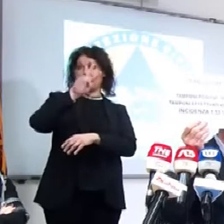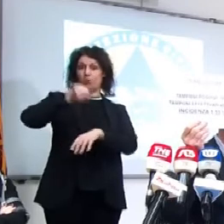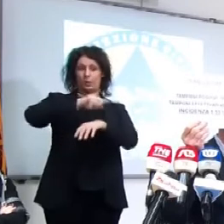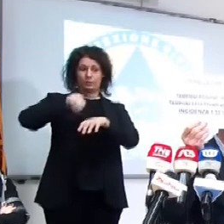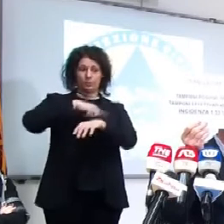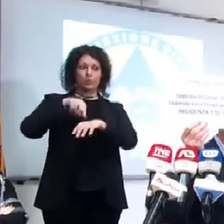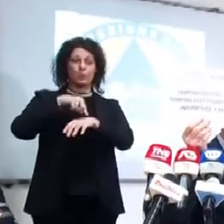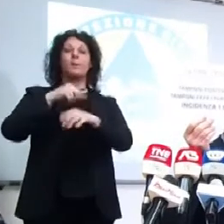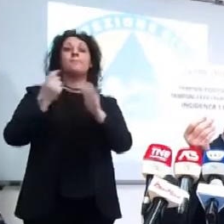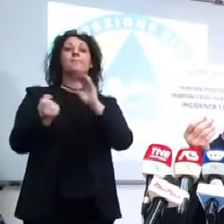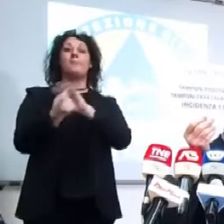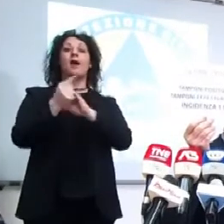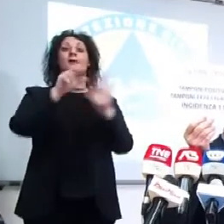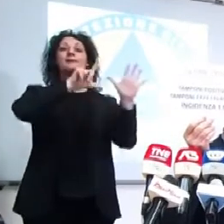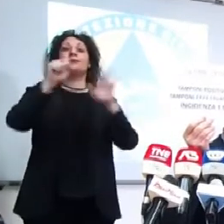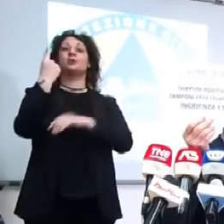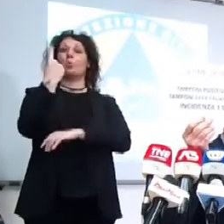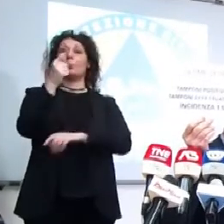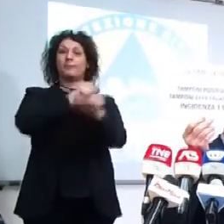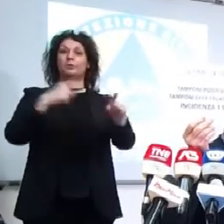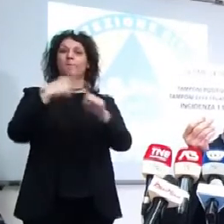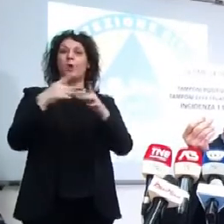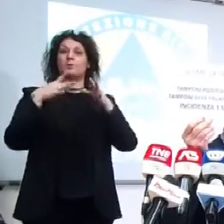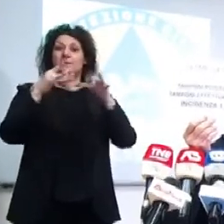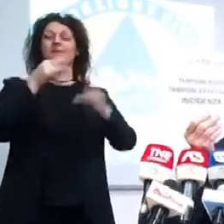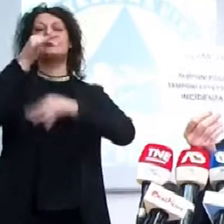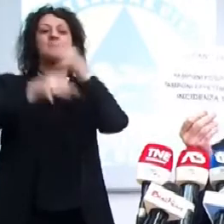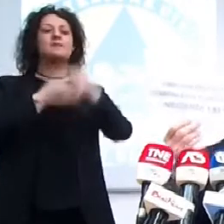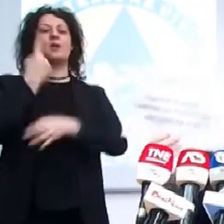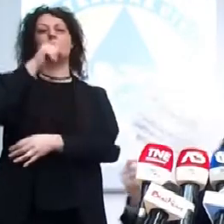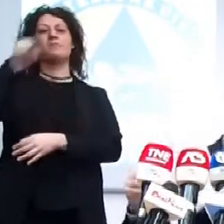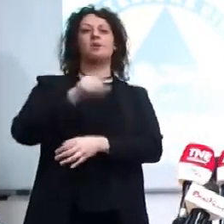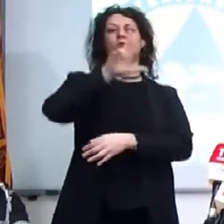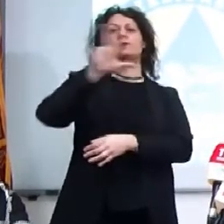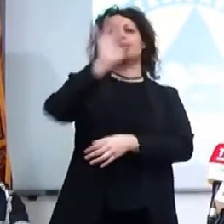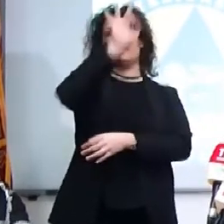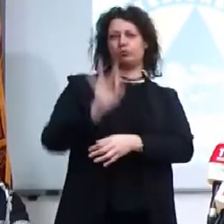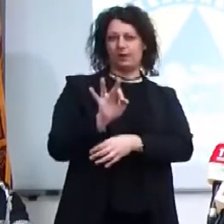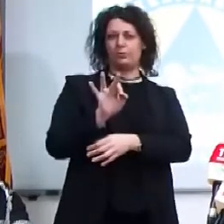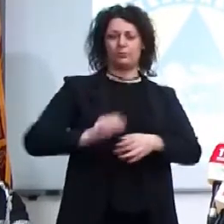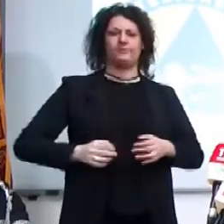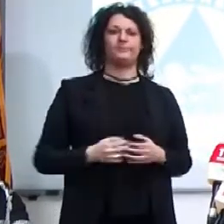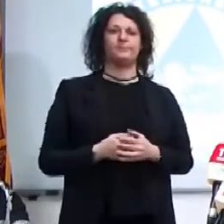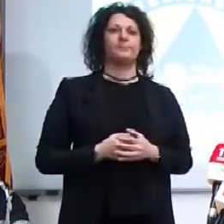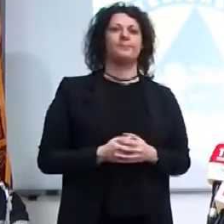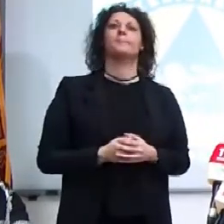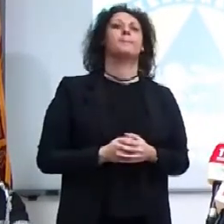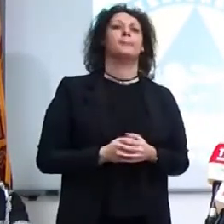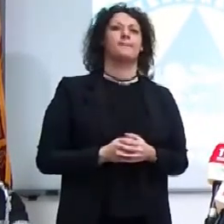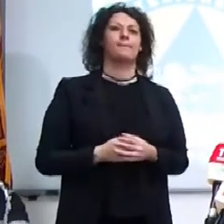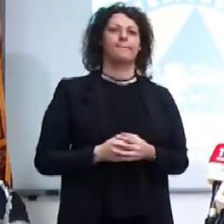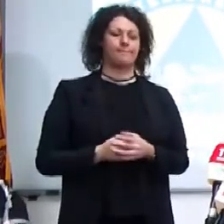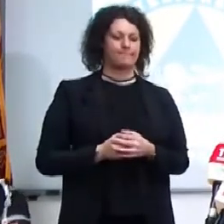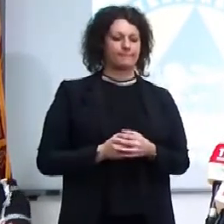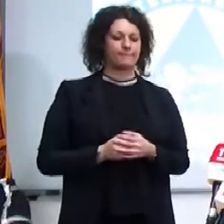9.364, lo riferisce, dicevamo, il bollettino odierno della regione. Negli ospedali prosegue la discesa dei ricoveri di pazienti